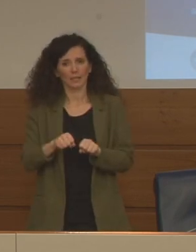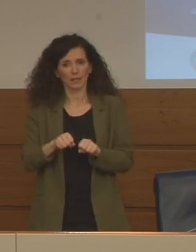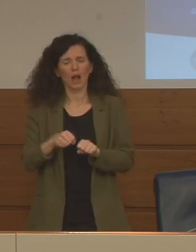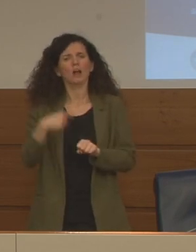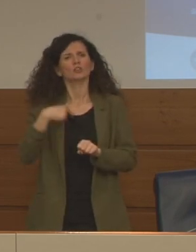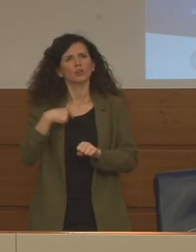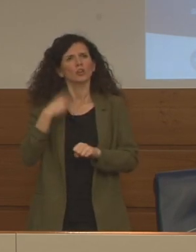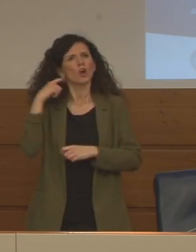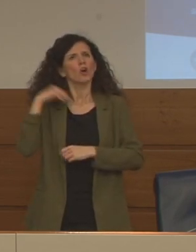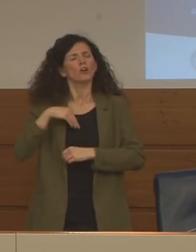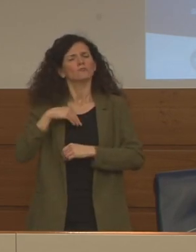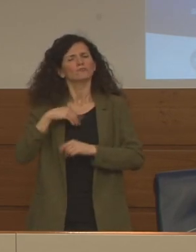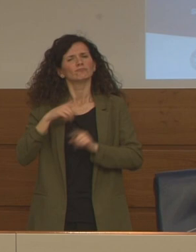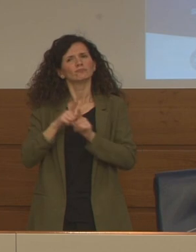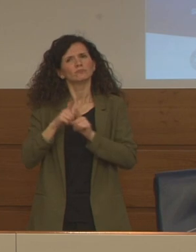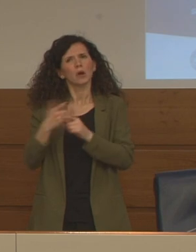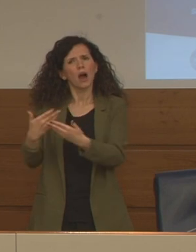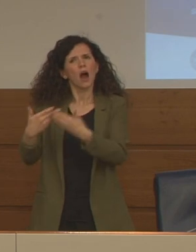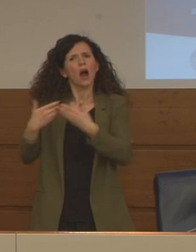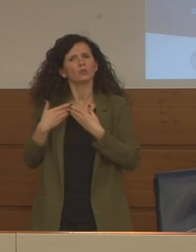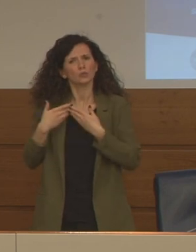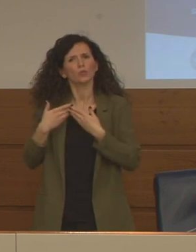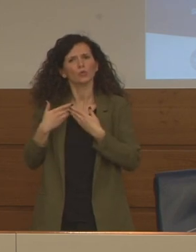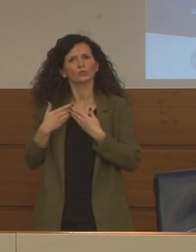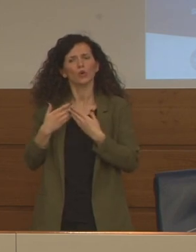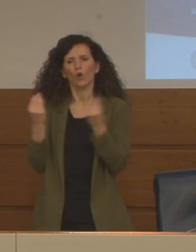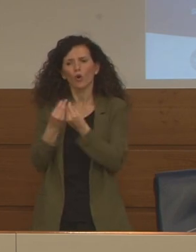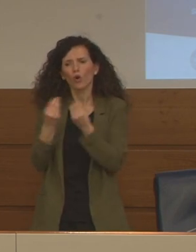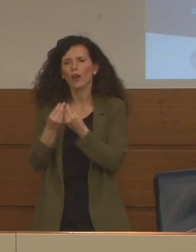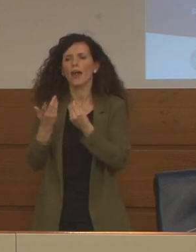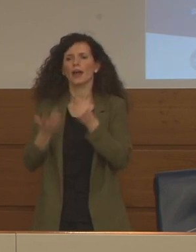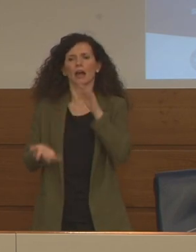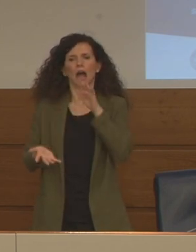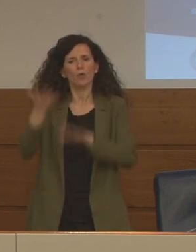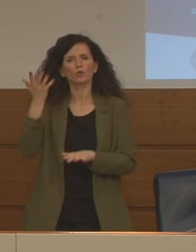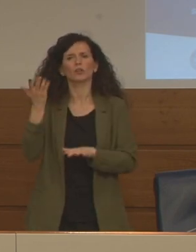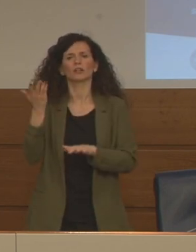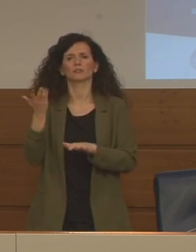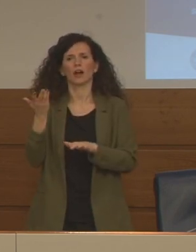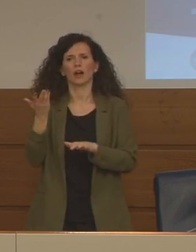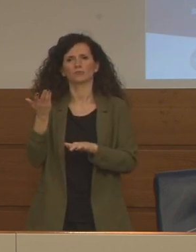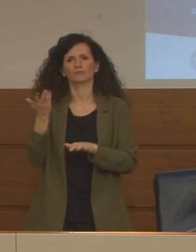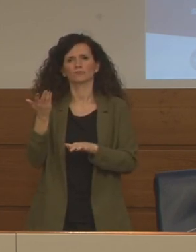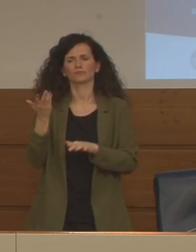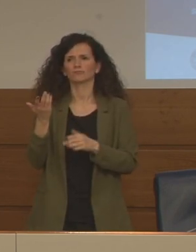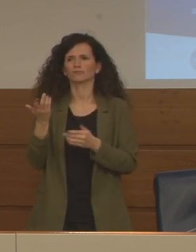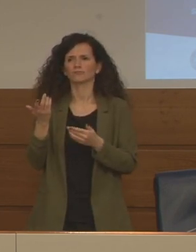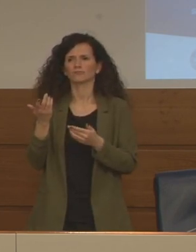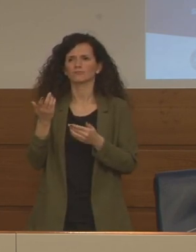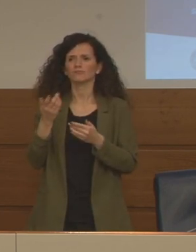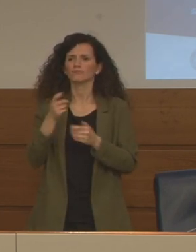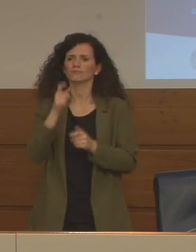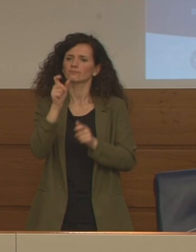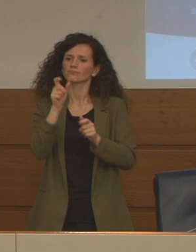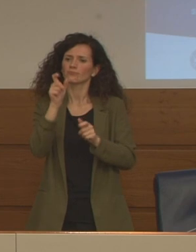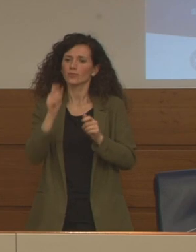confortato dal fatto che colleghi autorità forze